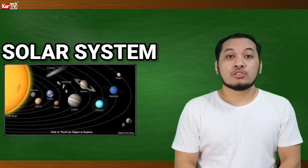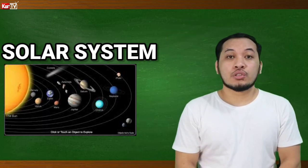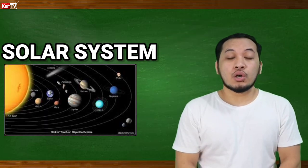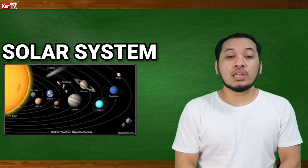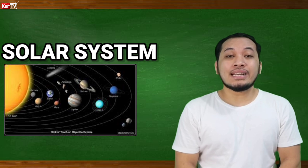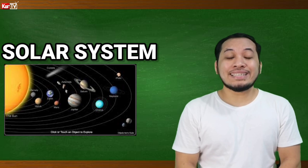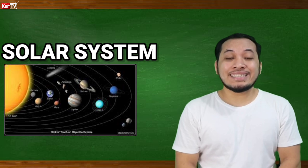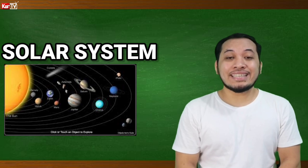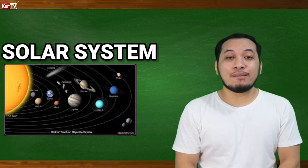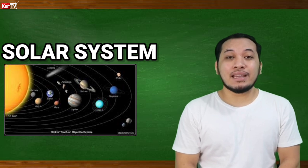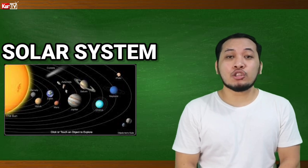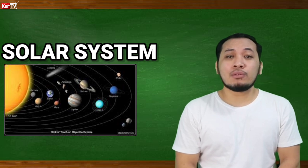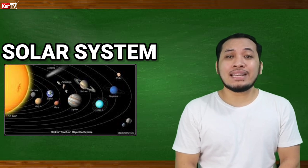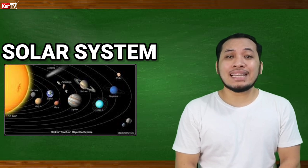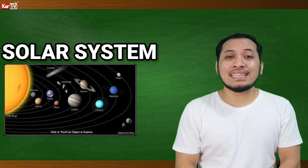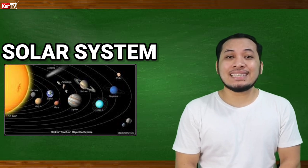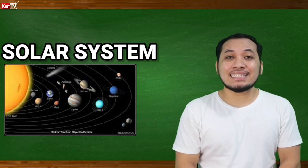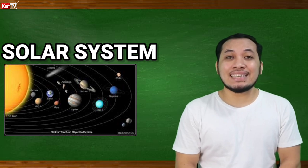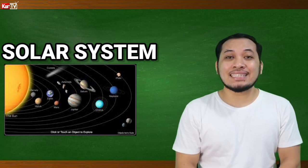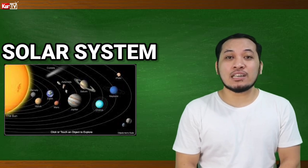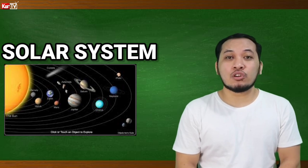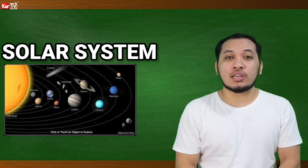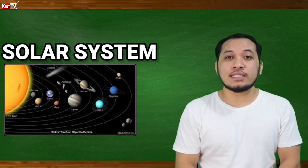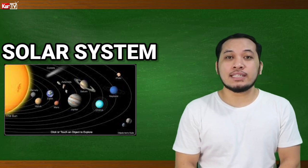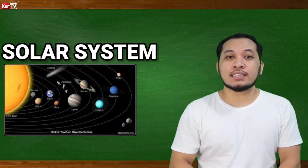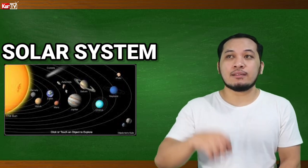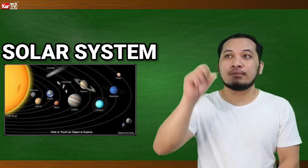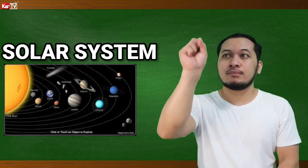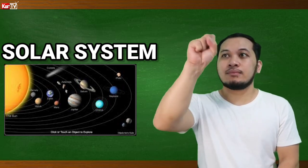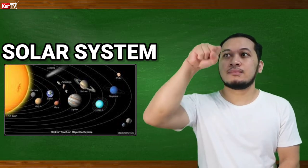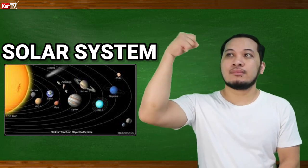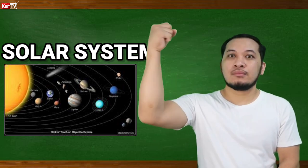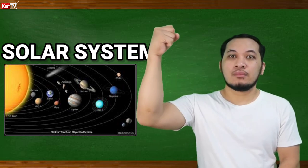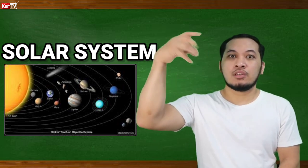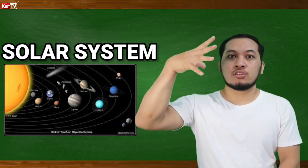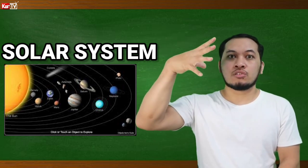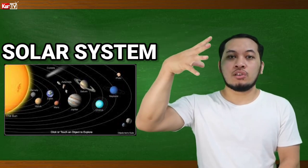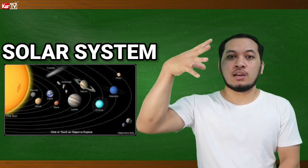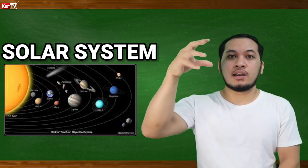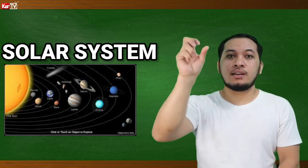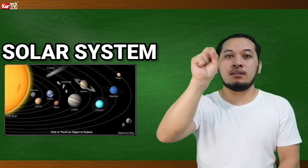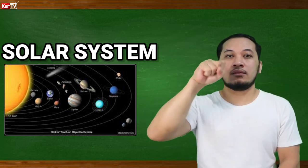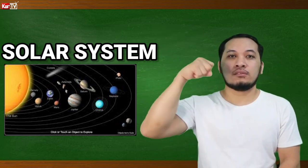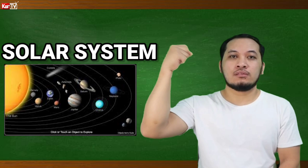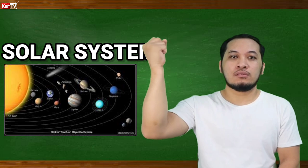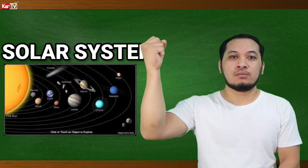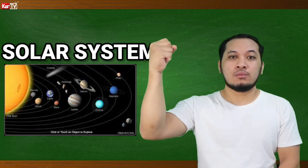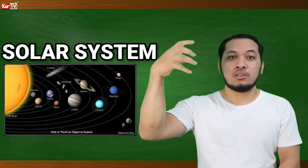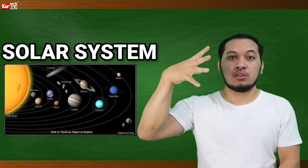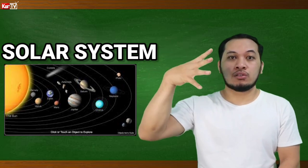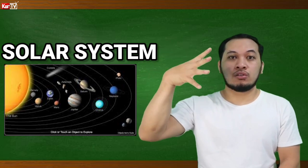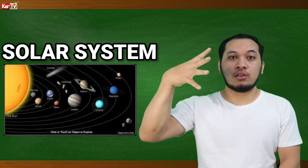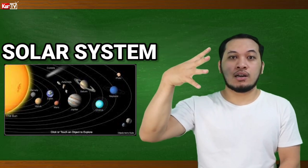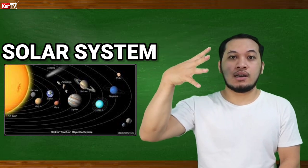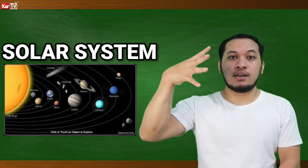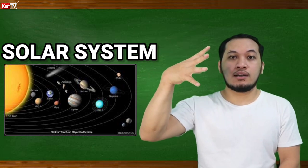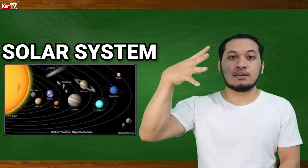solar system ganito naman natin isisenyas ang solar system solar solar solar